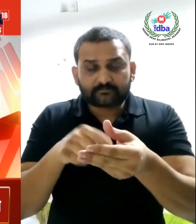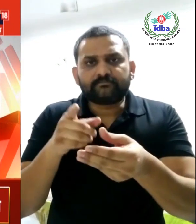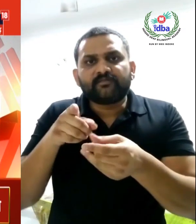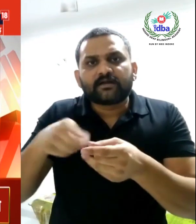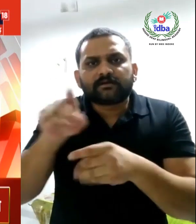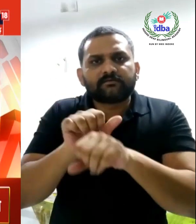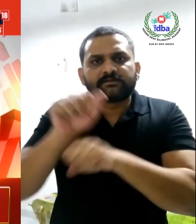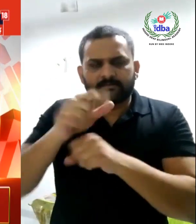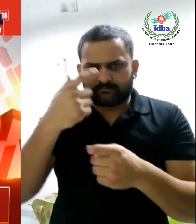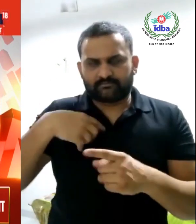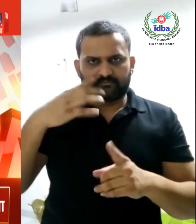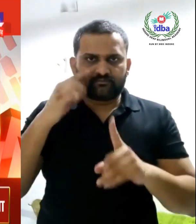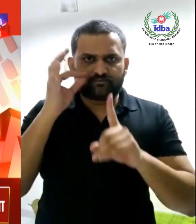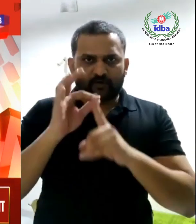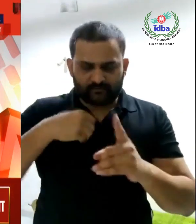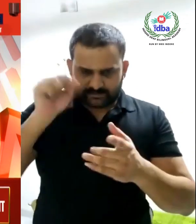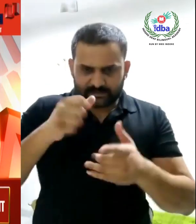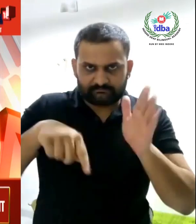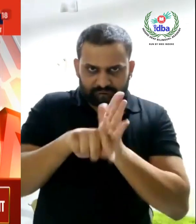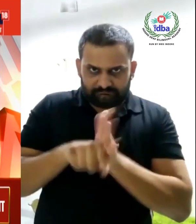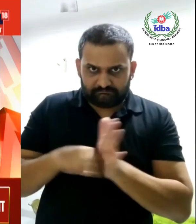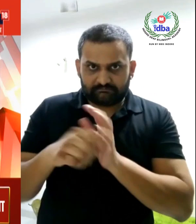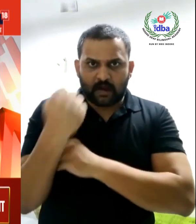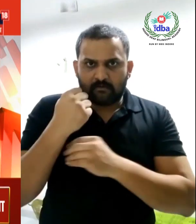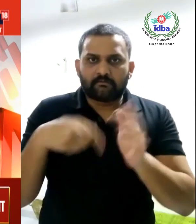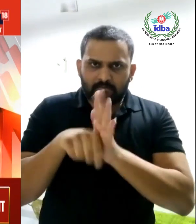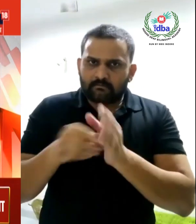सेल्फ सर्टिफिकेशन ही पर्याप्त होगा।